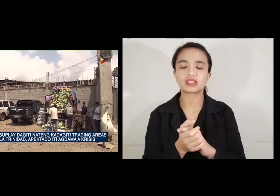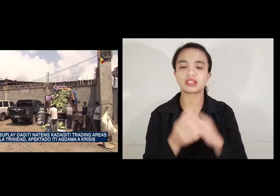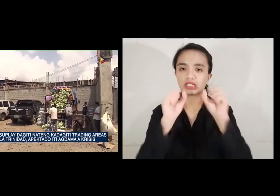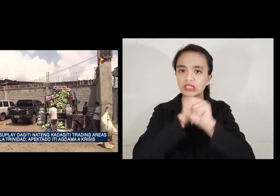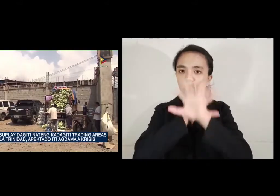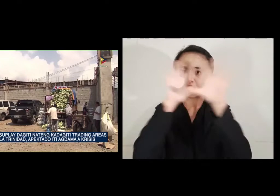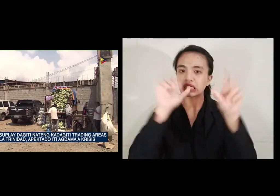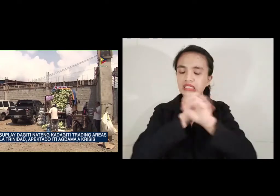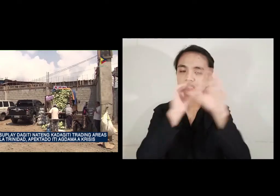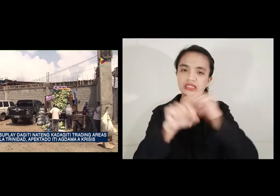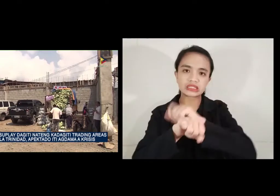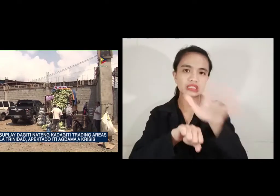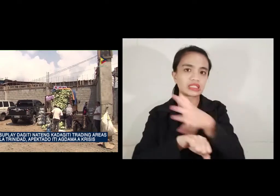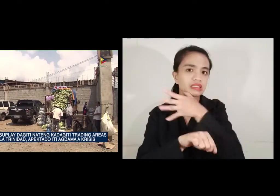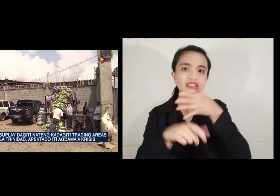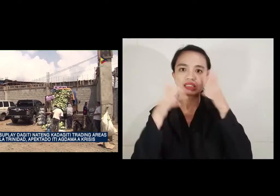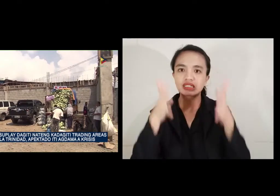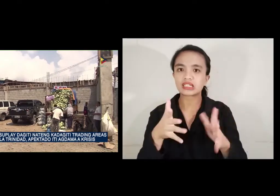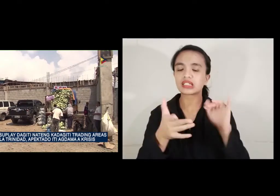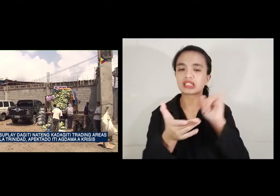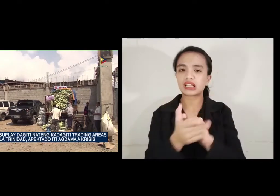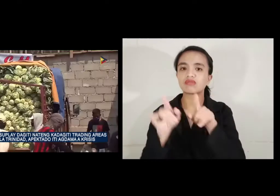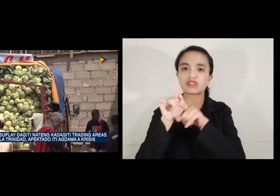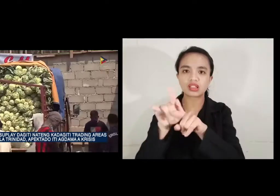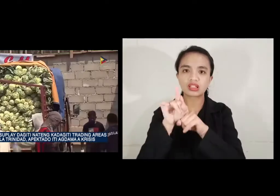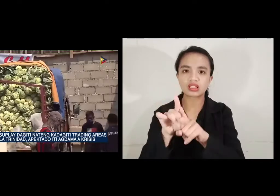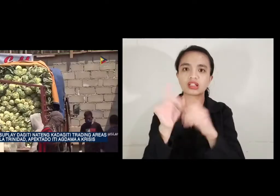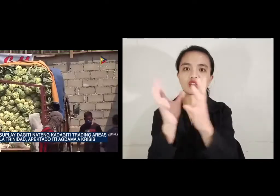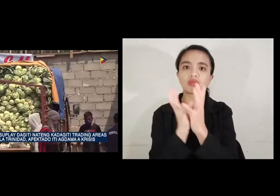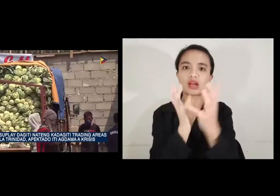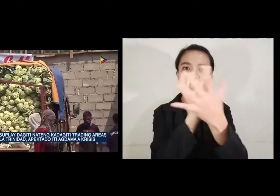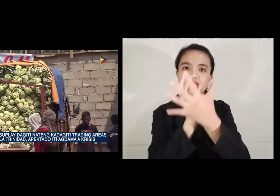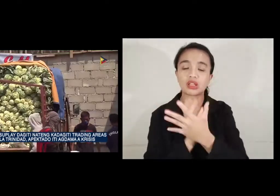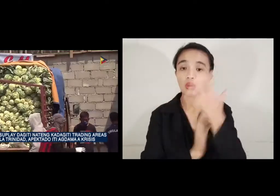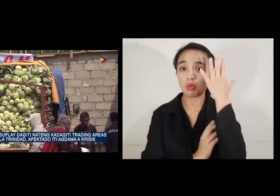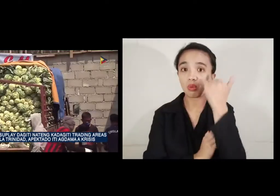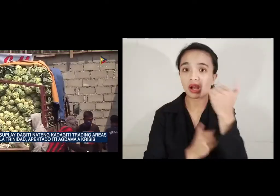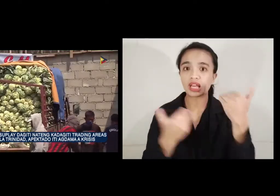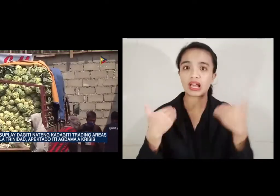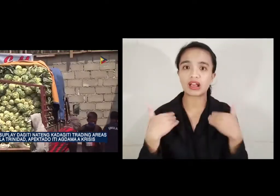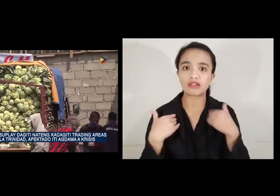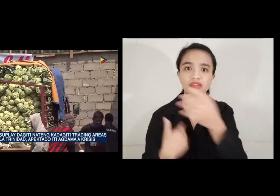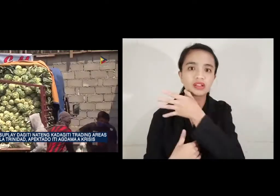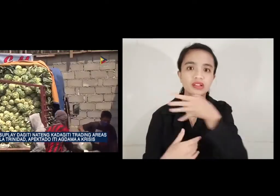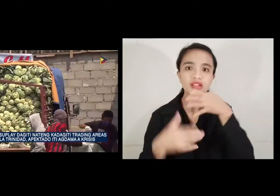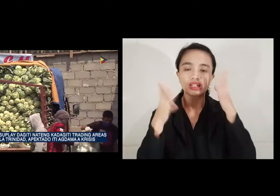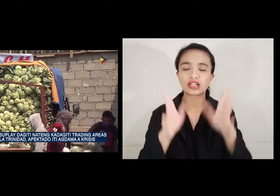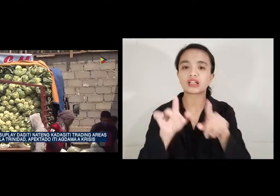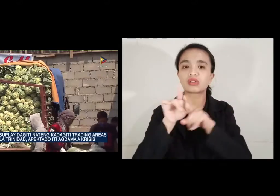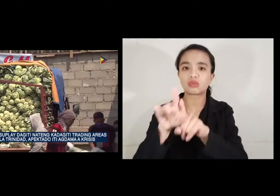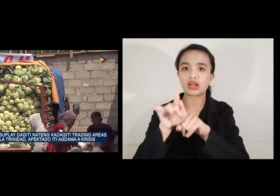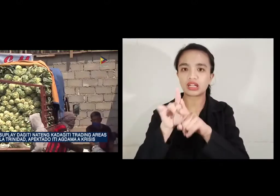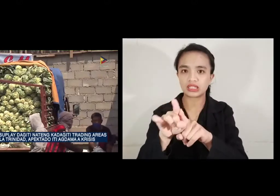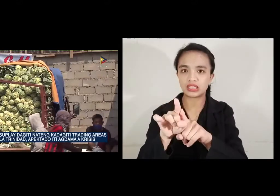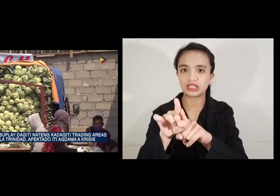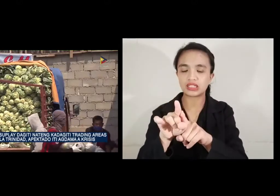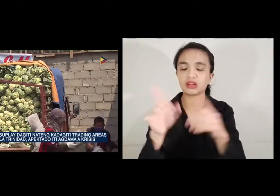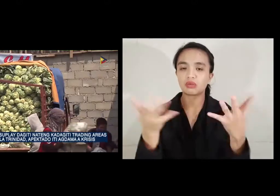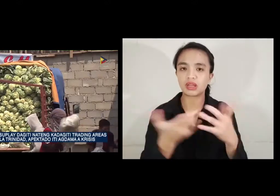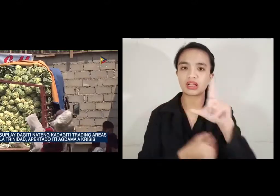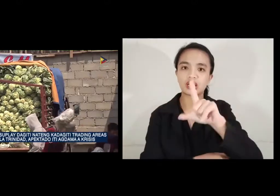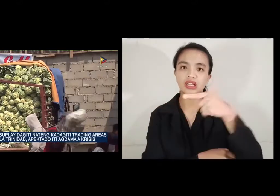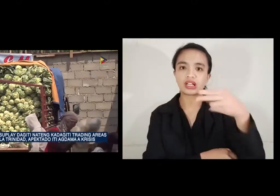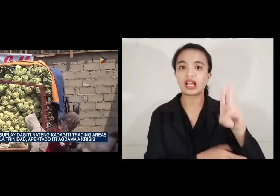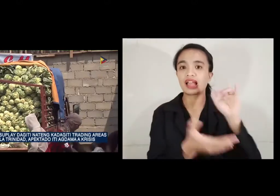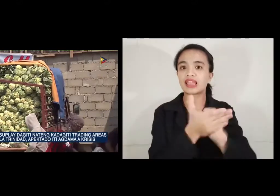dagiti mannalon kadagiti na ipatungpala quarantine ti tunggal munisipyo. Taada dagiti mannalon a pinakwarantin dagiti local government units.